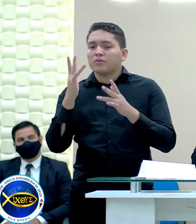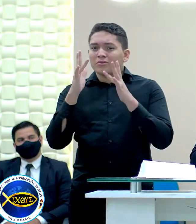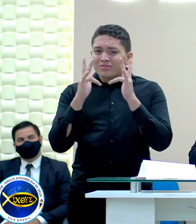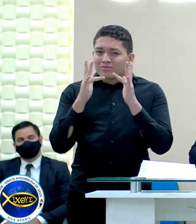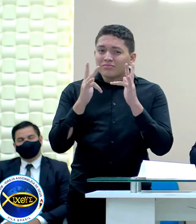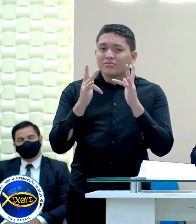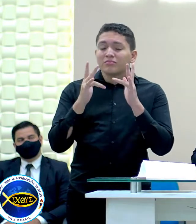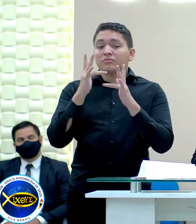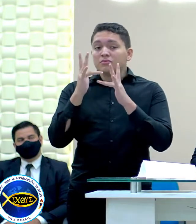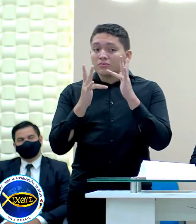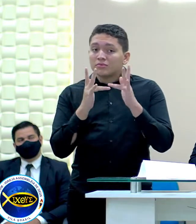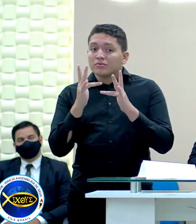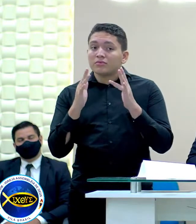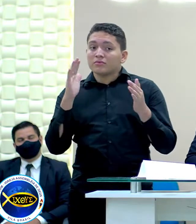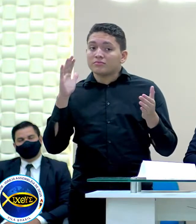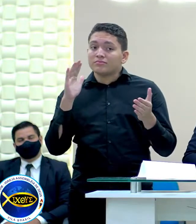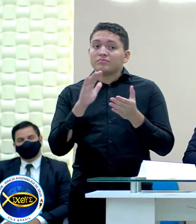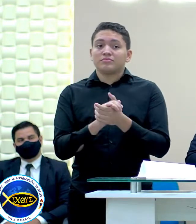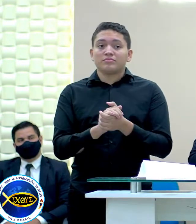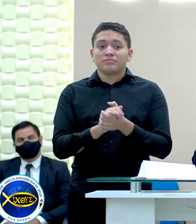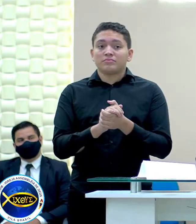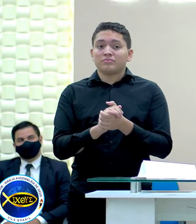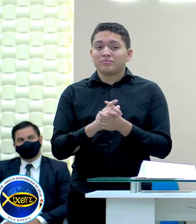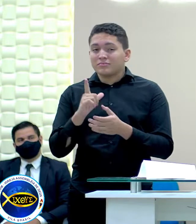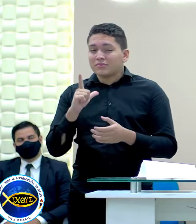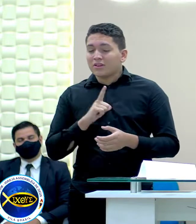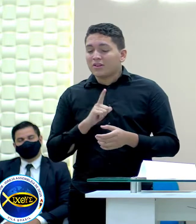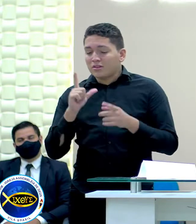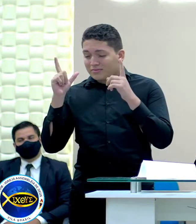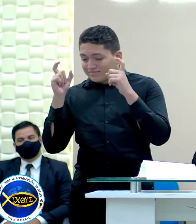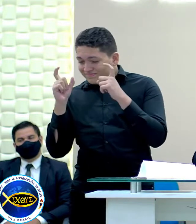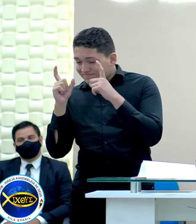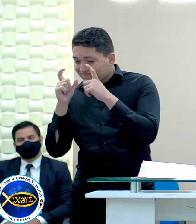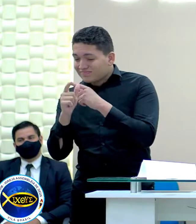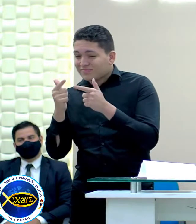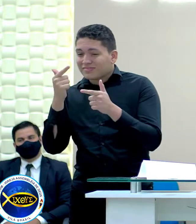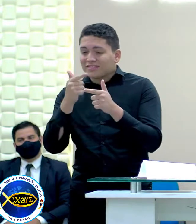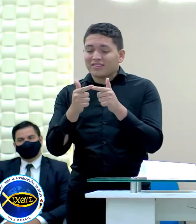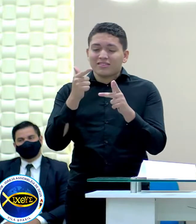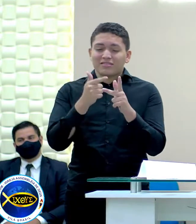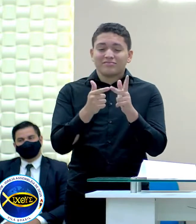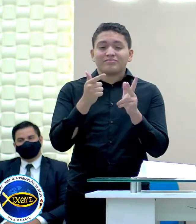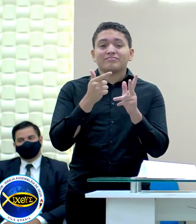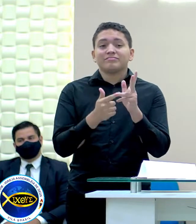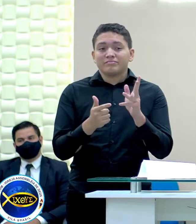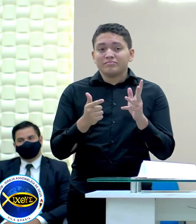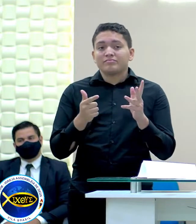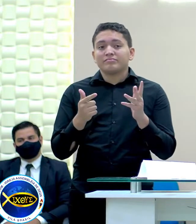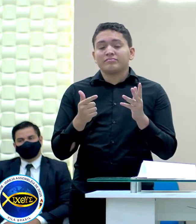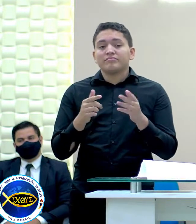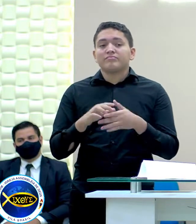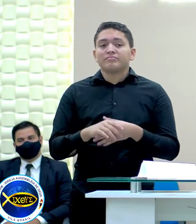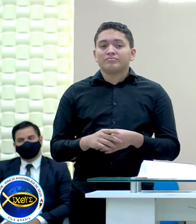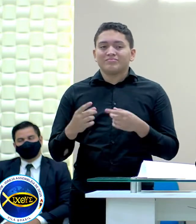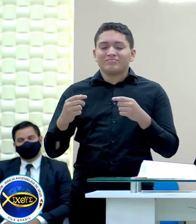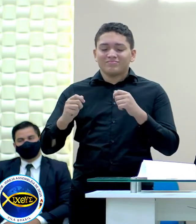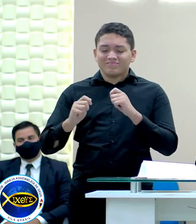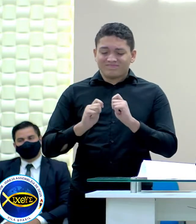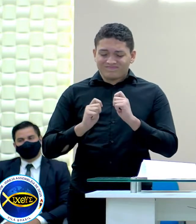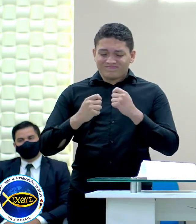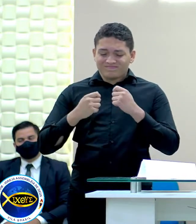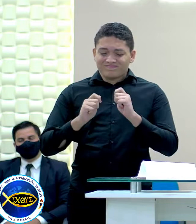noivado e o casamento. Ele tem as suas dificuldades, as suas provas, as suas tentações,